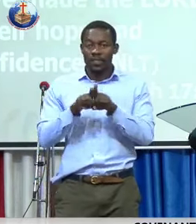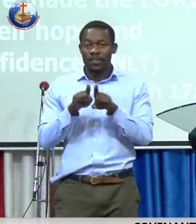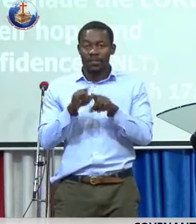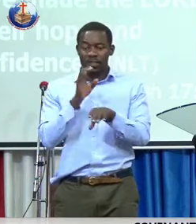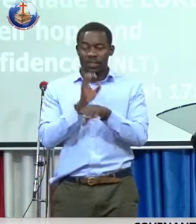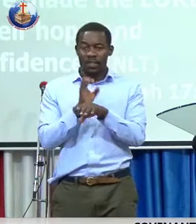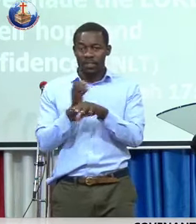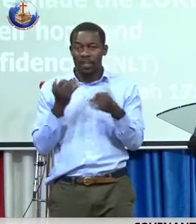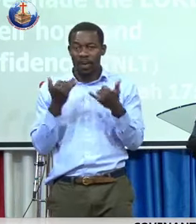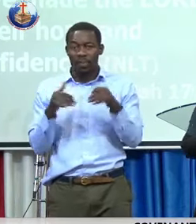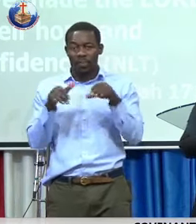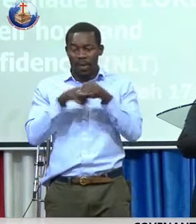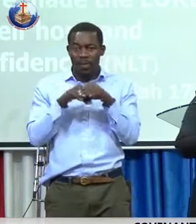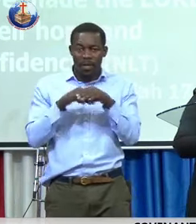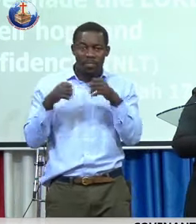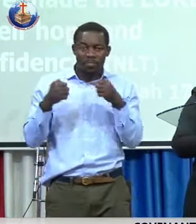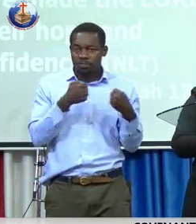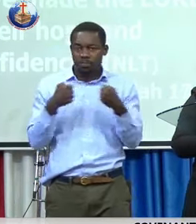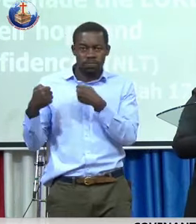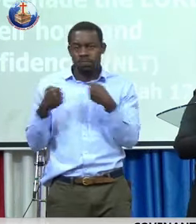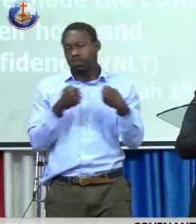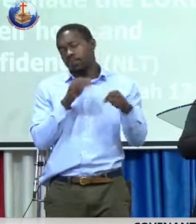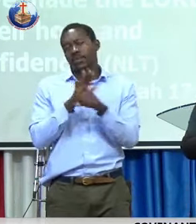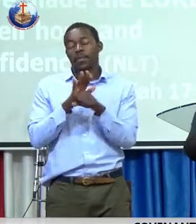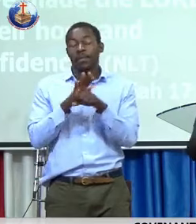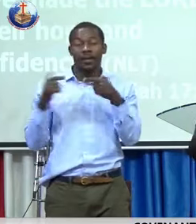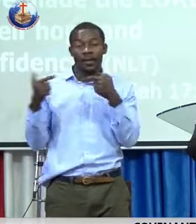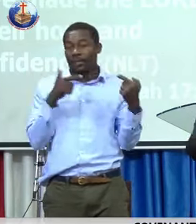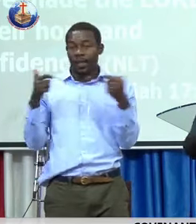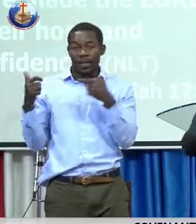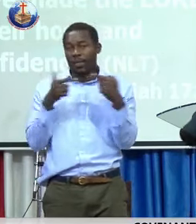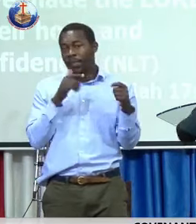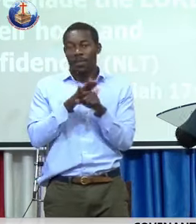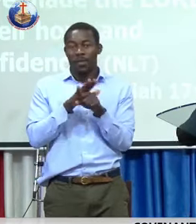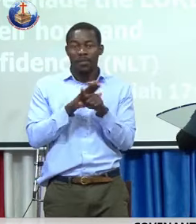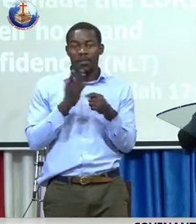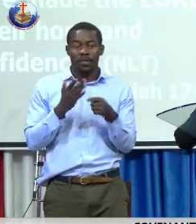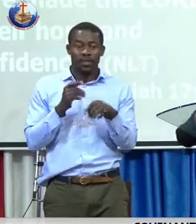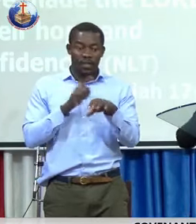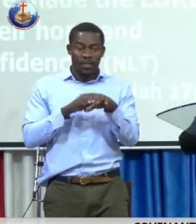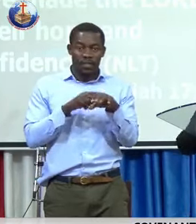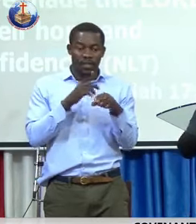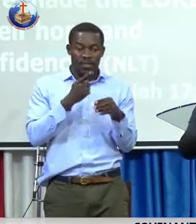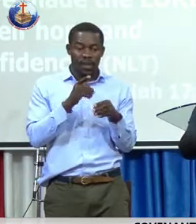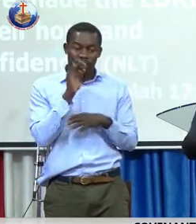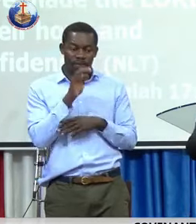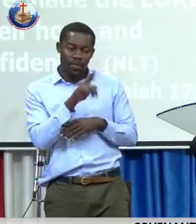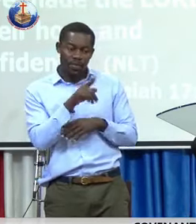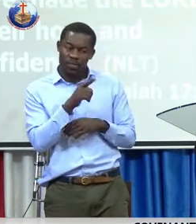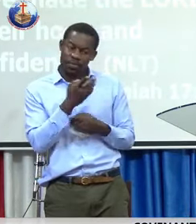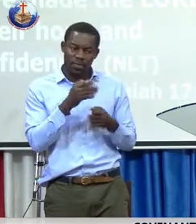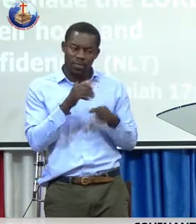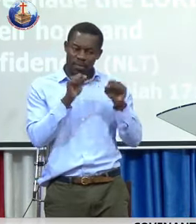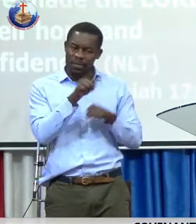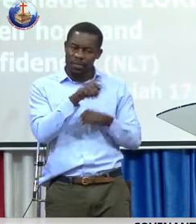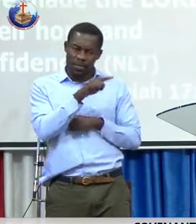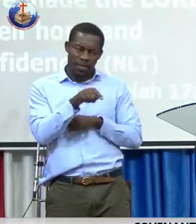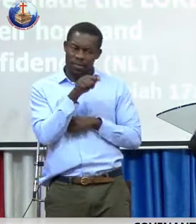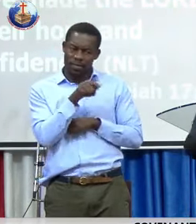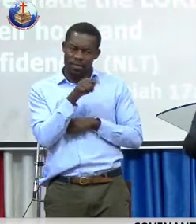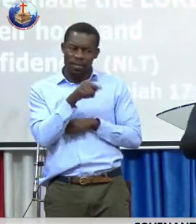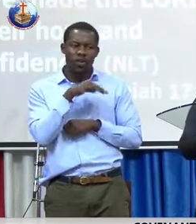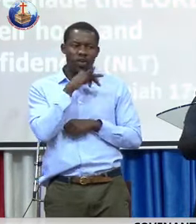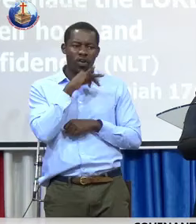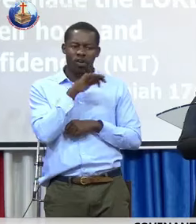wants to push back. Hata kanisani kila mtu anataka kusukumilia. We are corrected, we get aggressive, we push back. Tunarekebishwa, tunakuwa